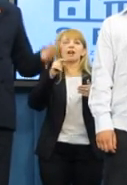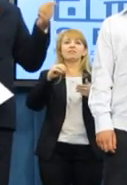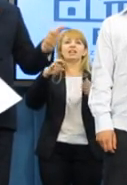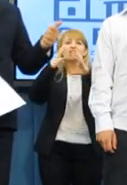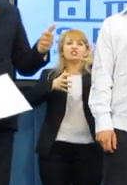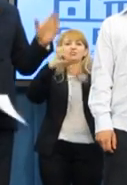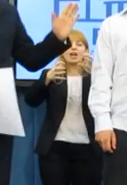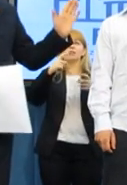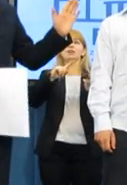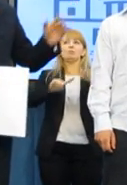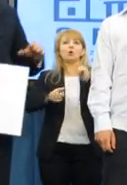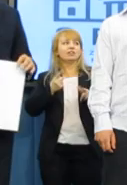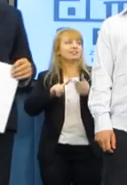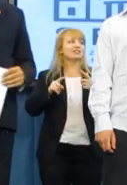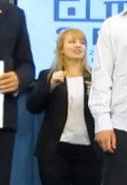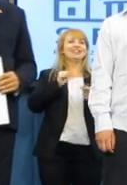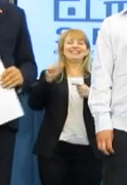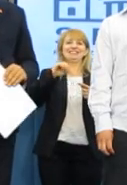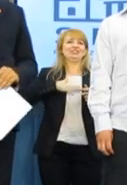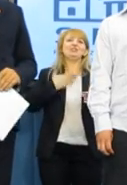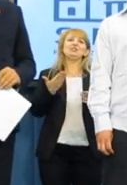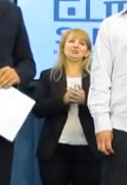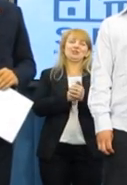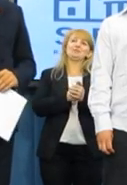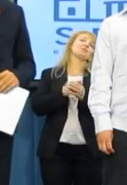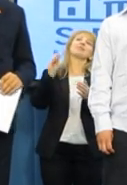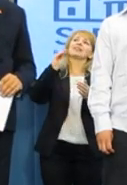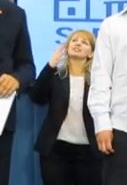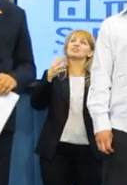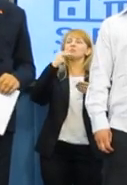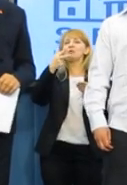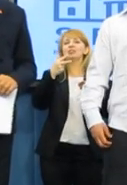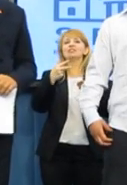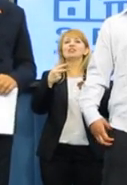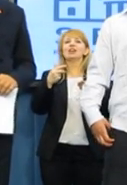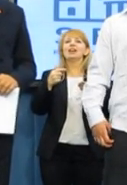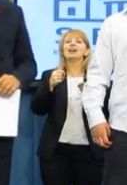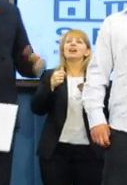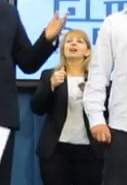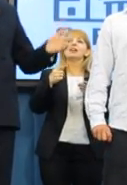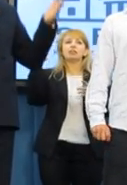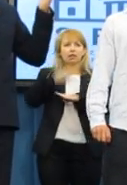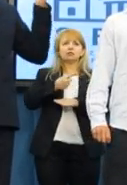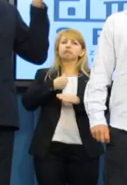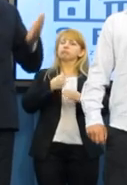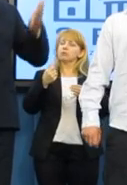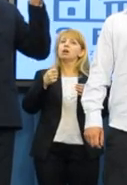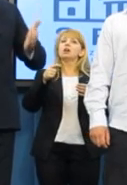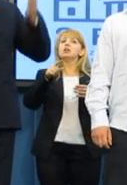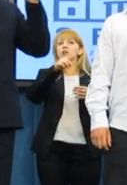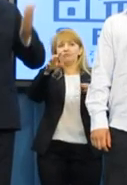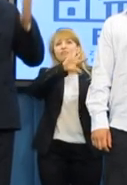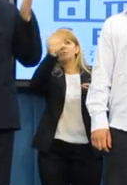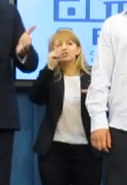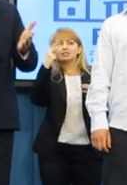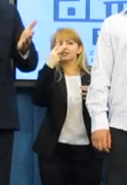politycznego. To jest po pierwsze. A jeszcze tylko jedna rzecz. I druga kwestia, o której też muszę kategorycznie powiedzieć. No właśnie państwo dokładnie widzicie